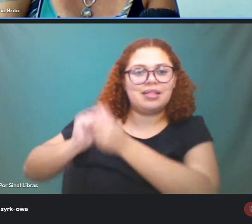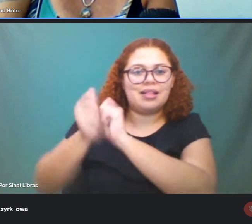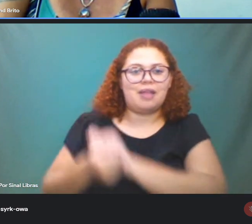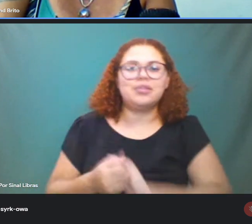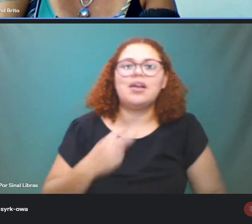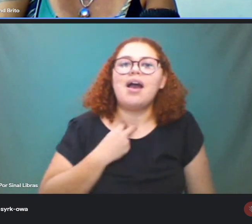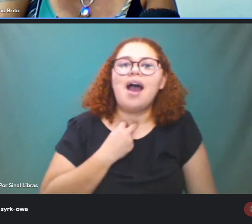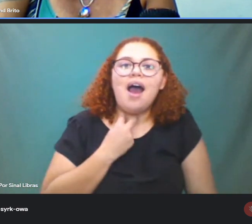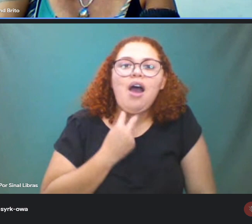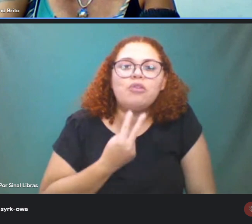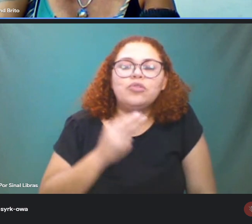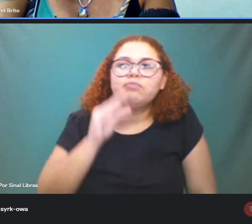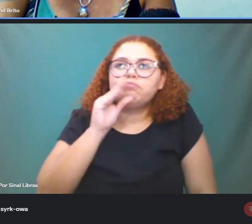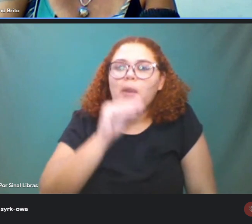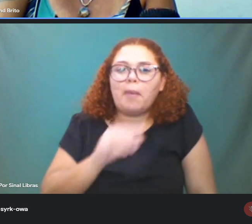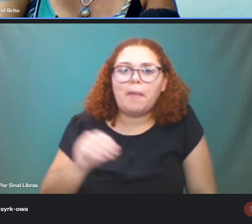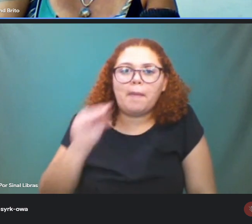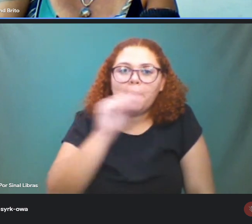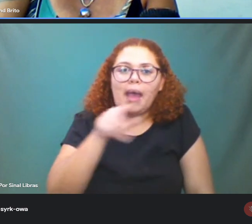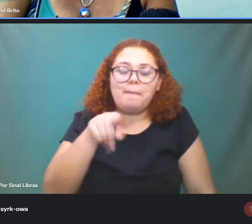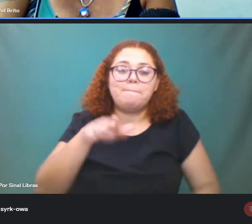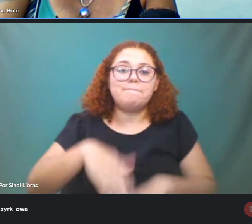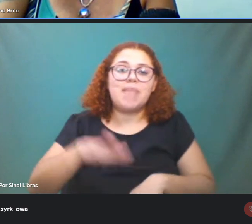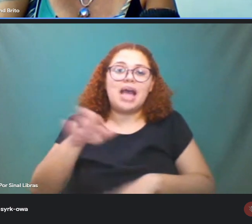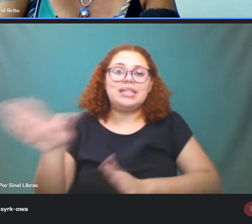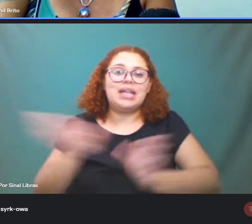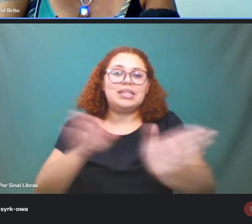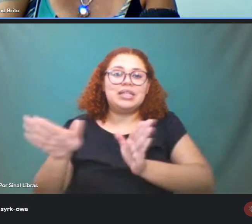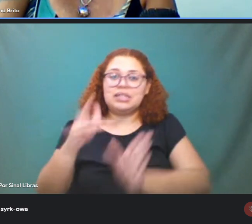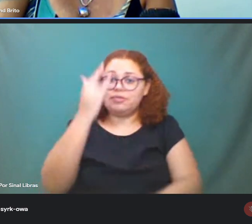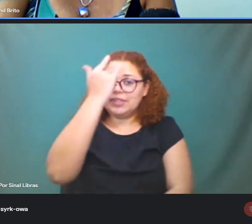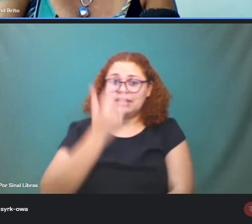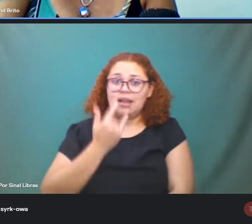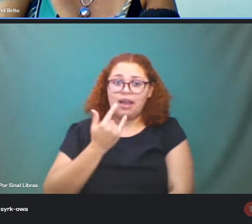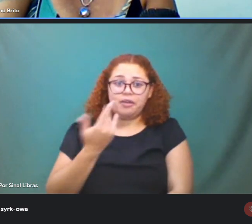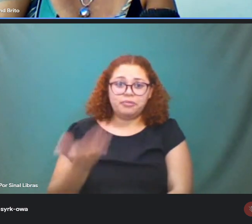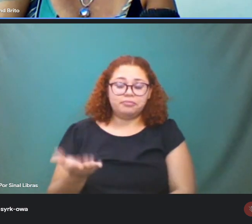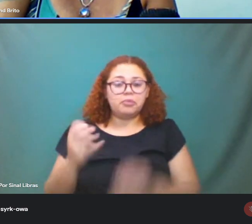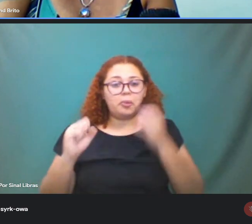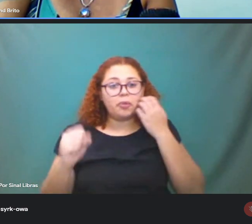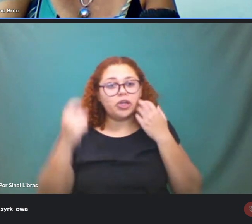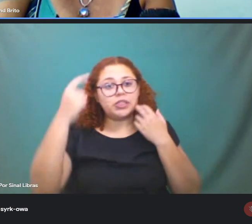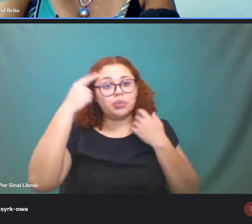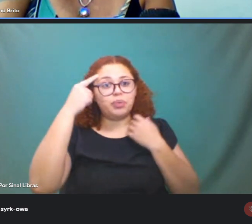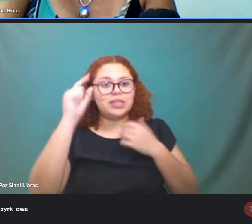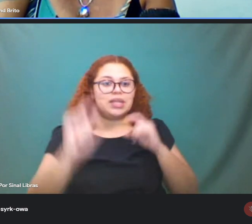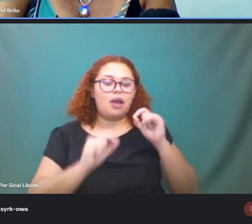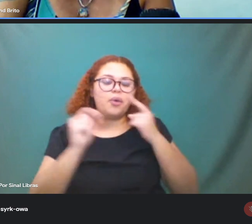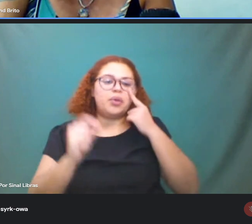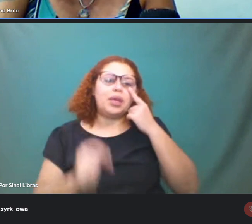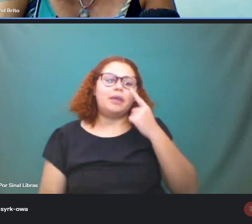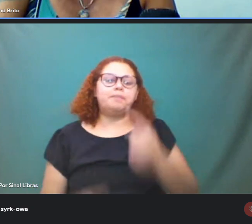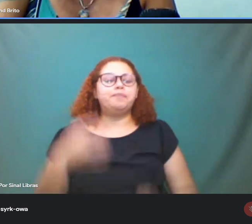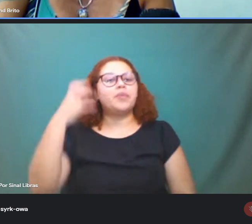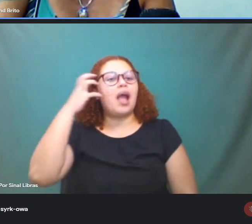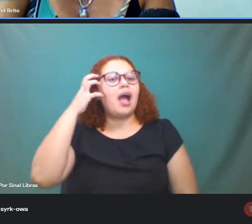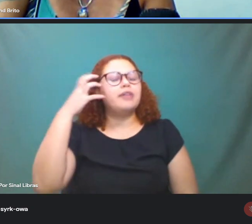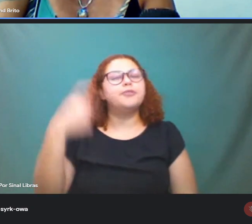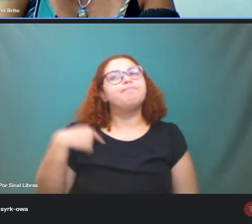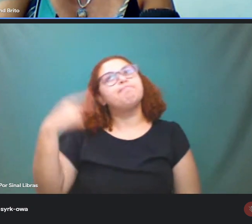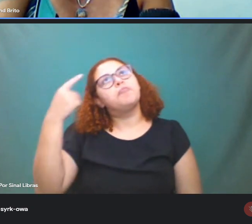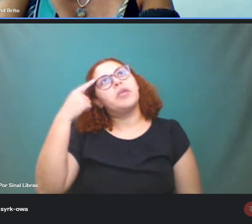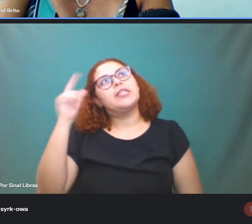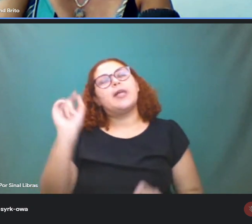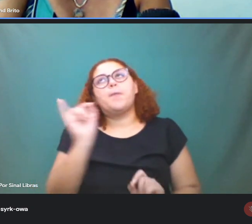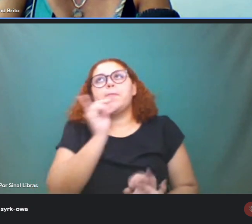ser mais acessível às pessoas cegas, tu pode até, inclusive, utilizar no teu programa de rádio. Imagina que tu pode pensar na possibilidade de fazer um